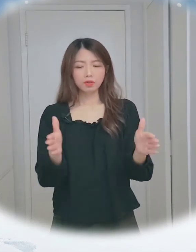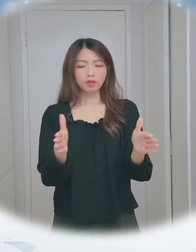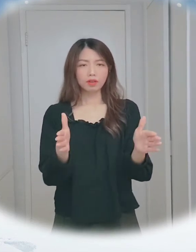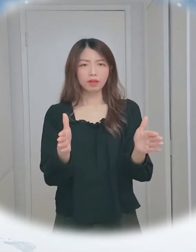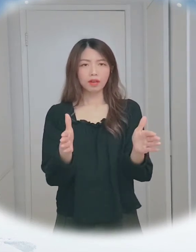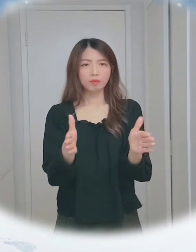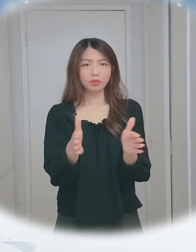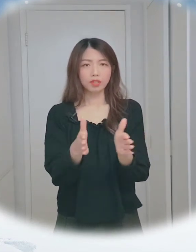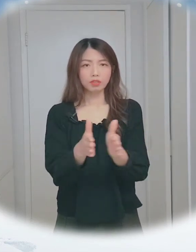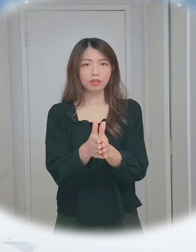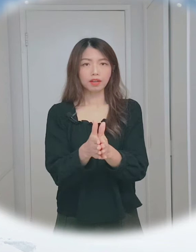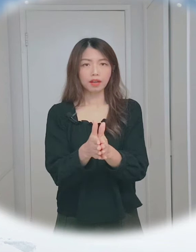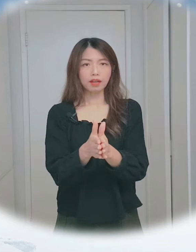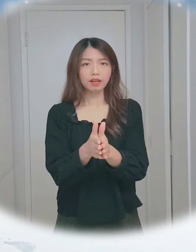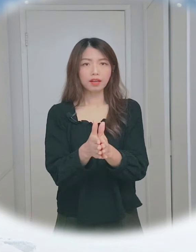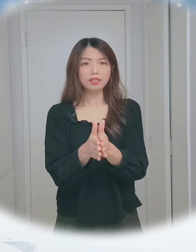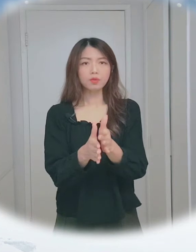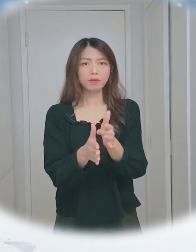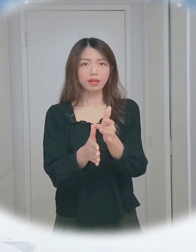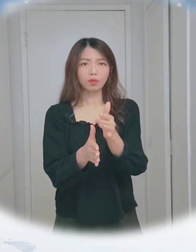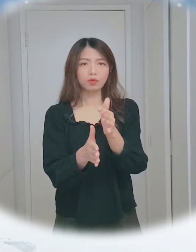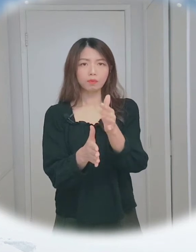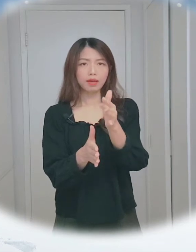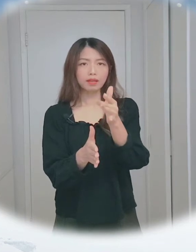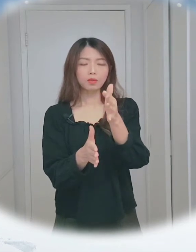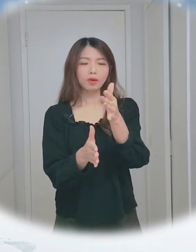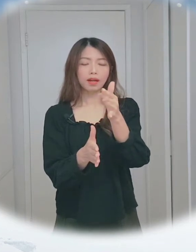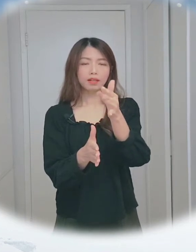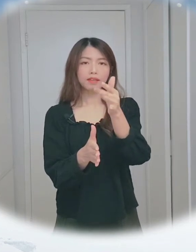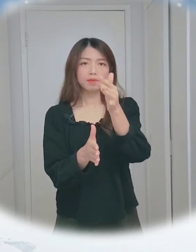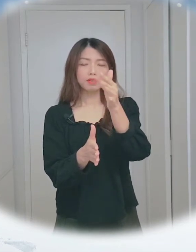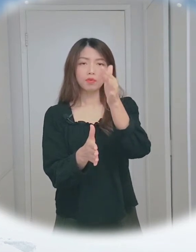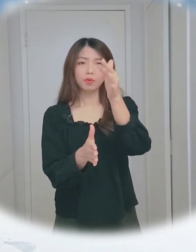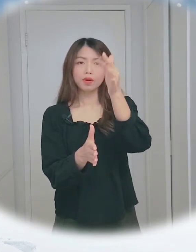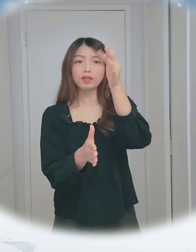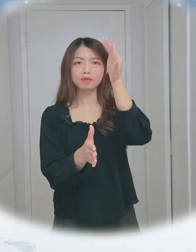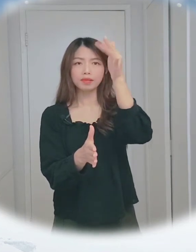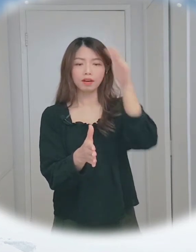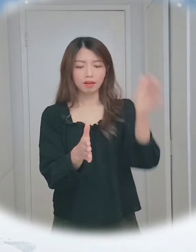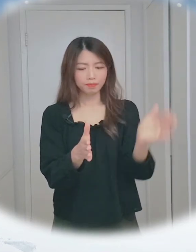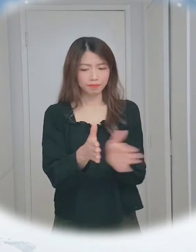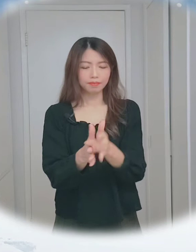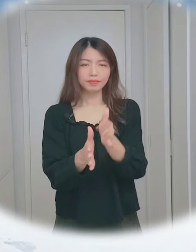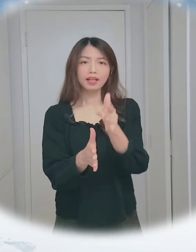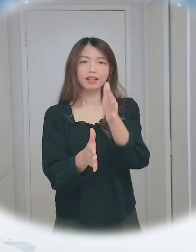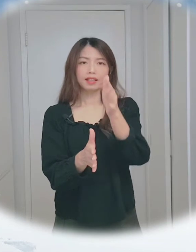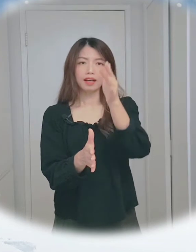손을 이렇게 부딪혀주셨다가 한 손만 오른 손만 손가락을 흔들면서 위로 올라가주시면 돼요.